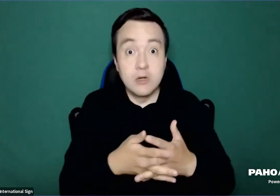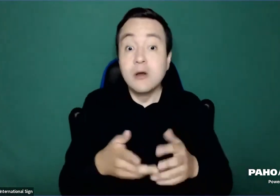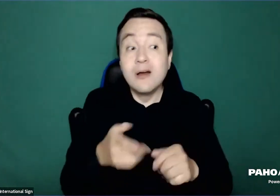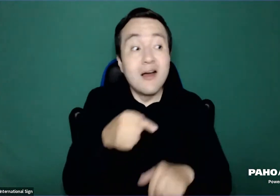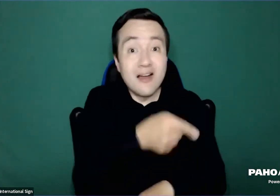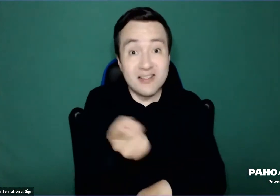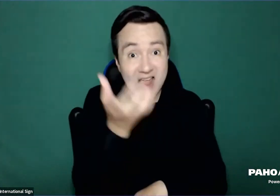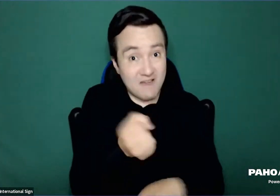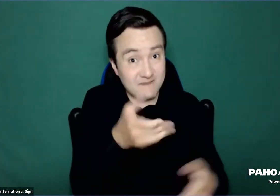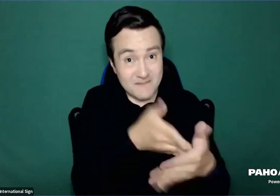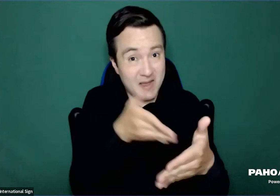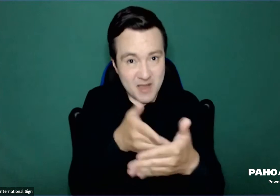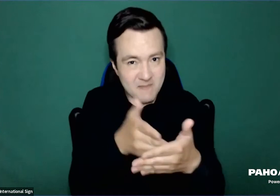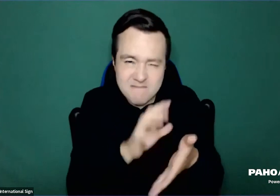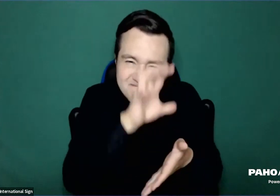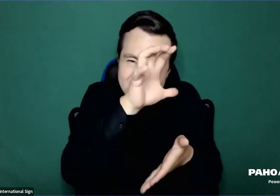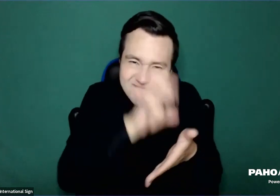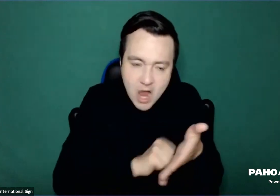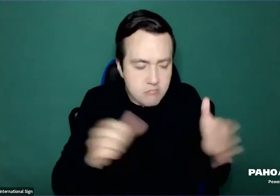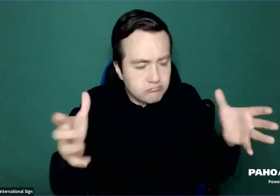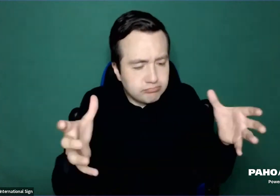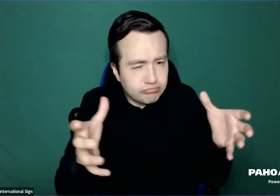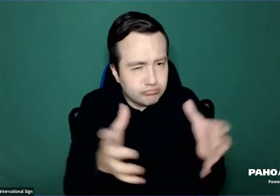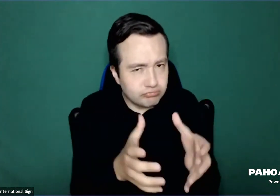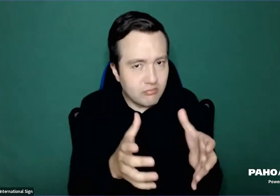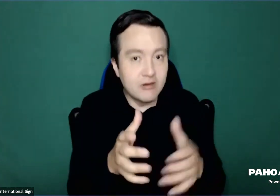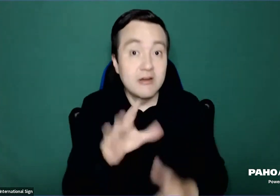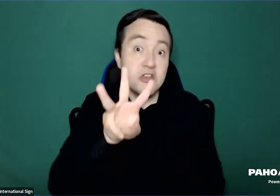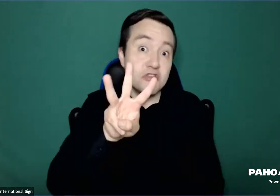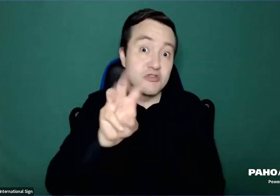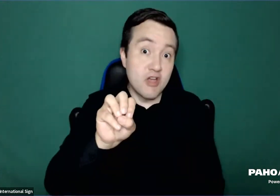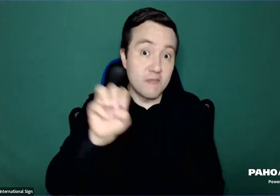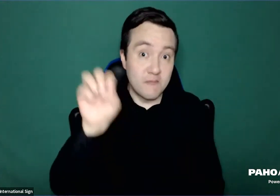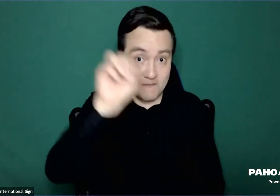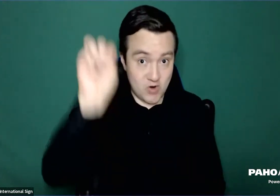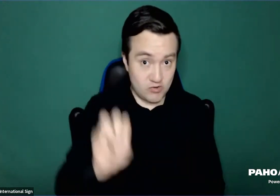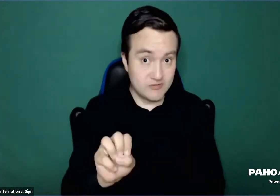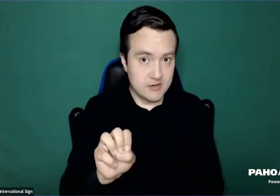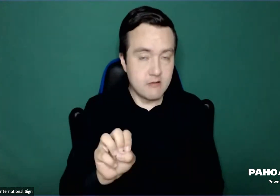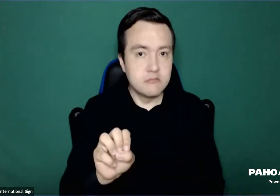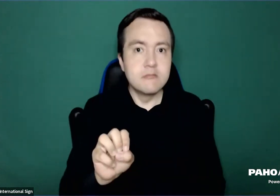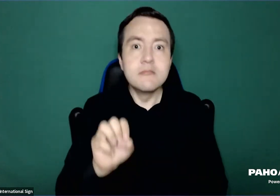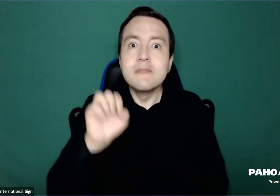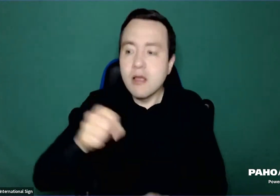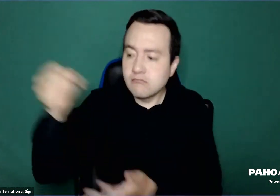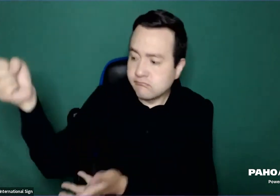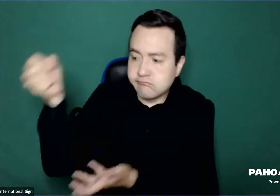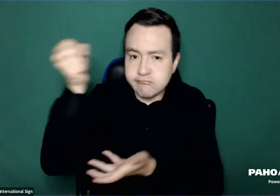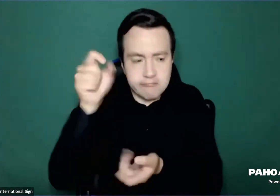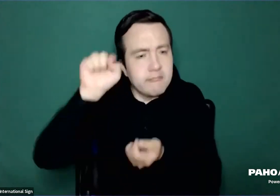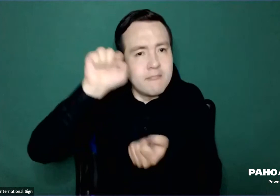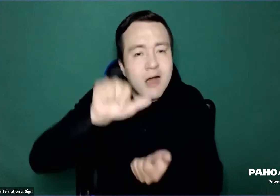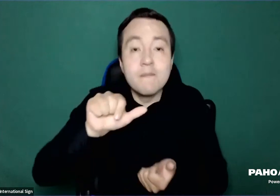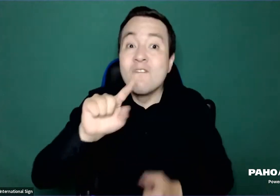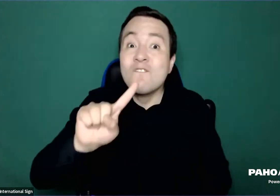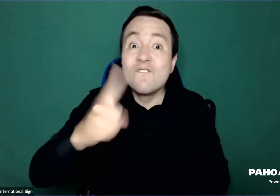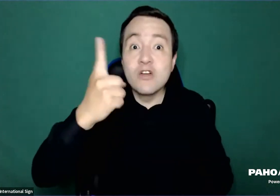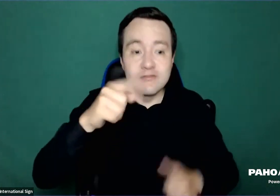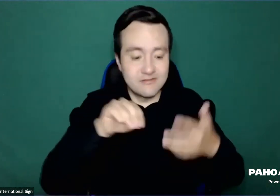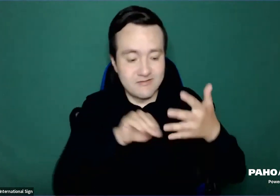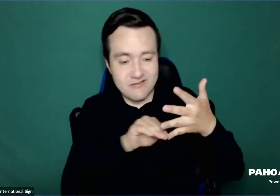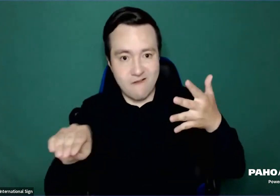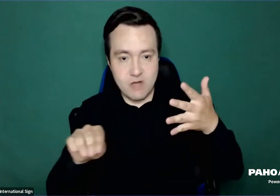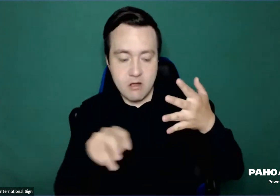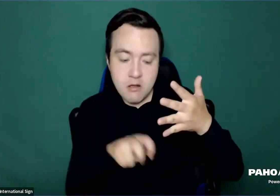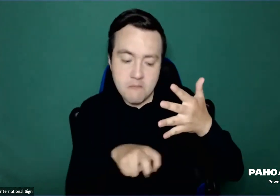al menos o 30% do presupuesto asignado à saúde no primeiro nível de atenção. Eliminar